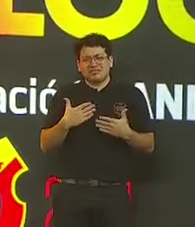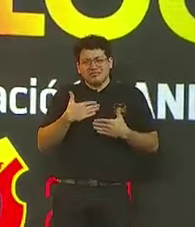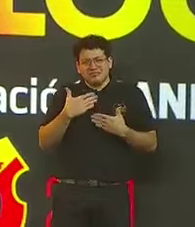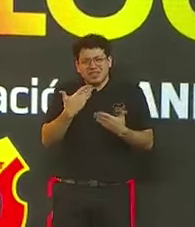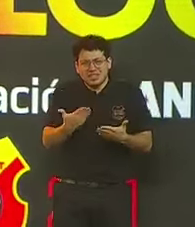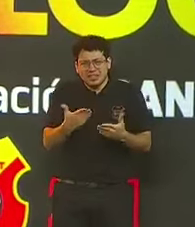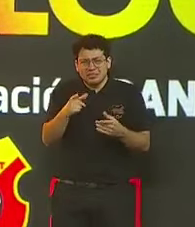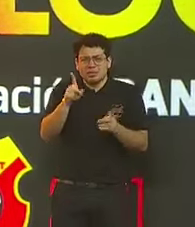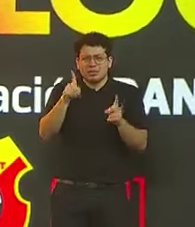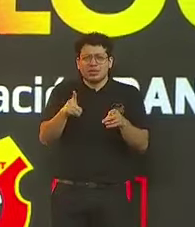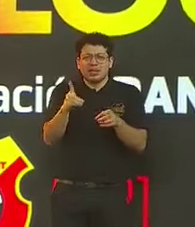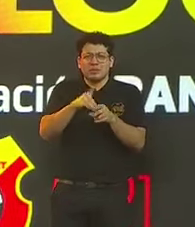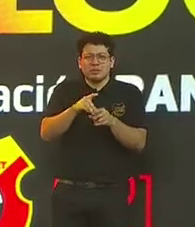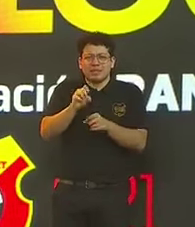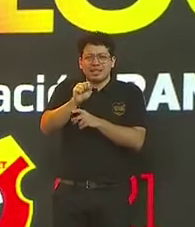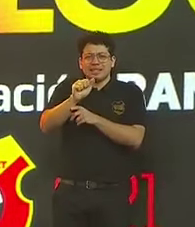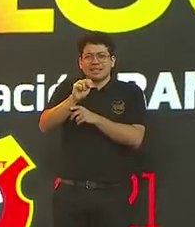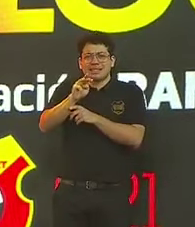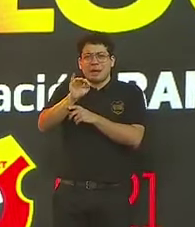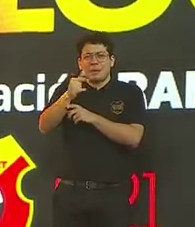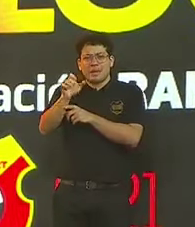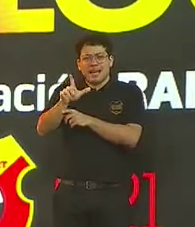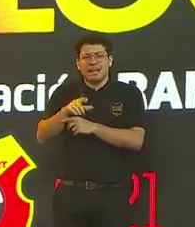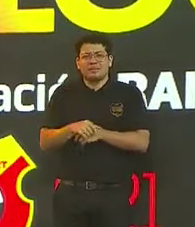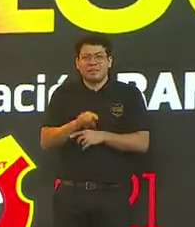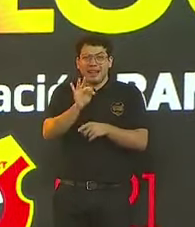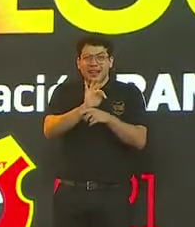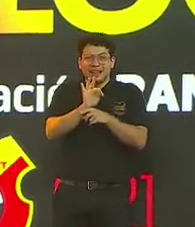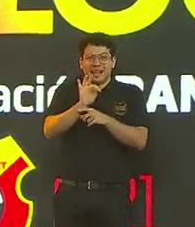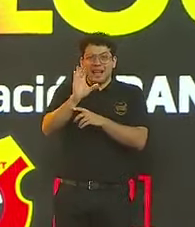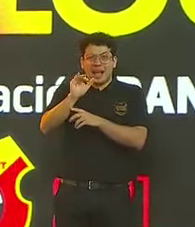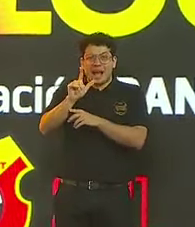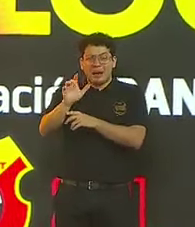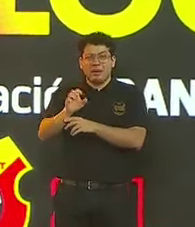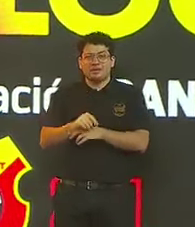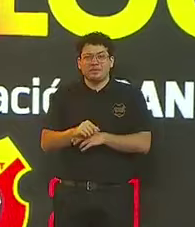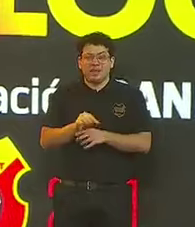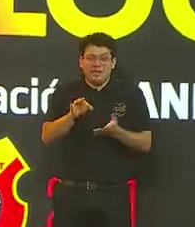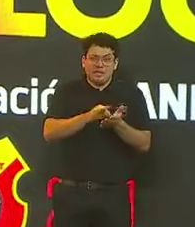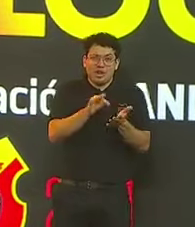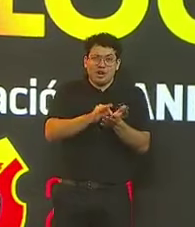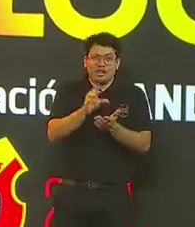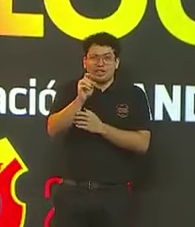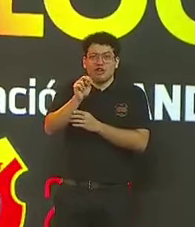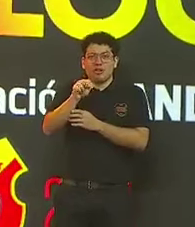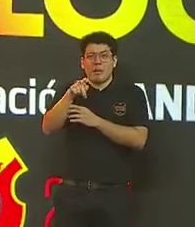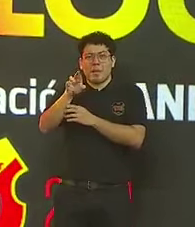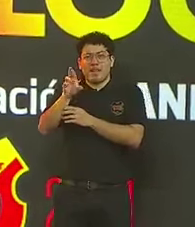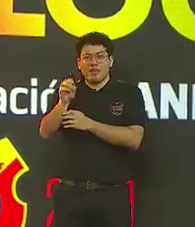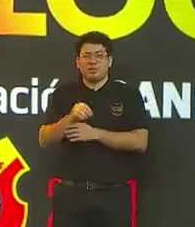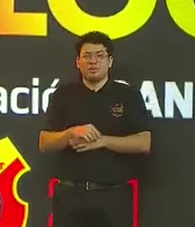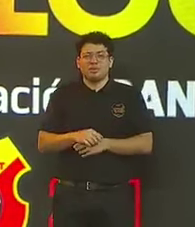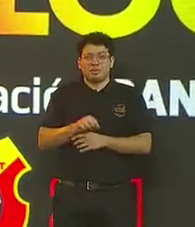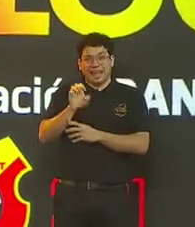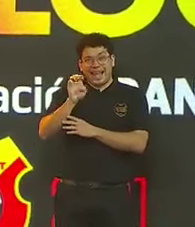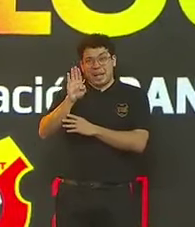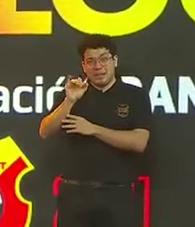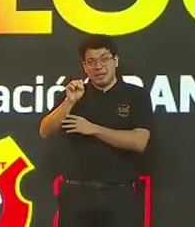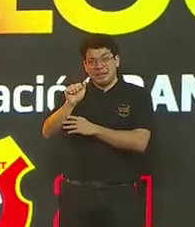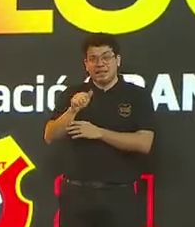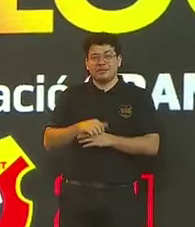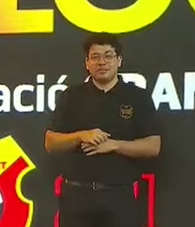Miguel, Telecable, Frijoles Don Pedro, Evisa, La